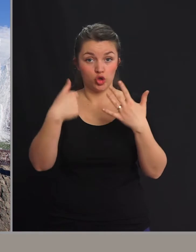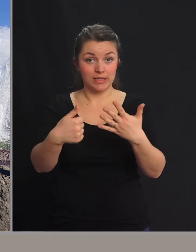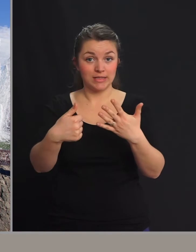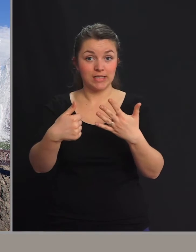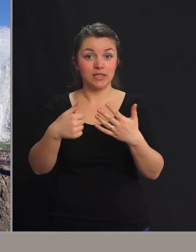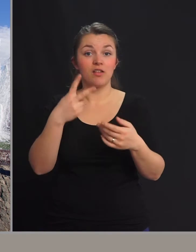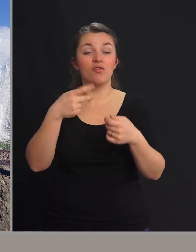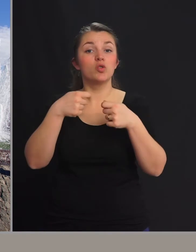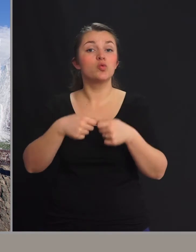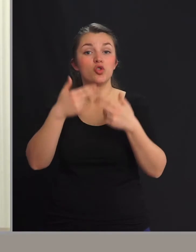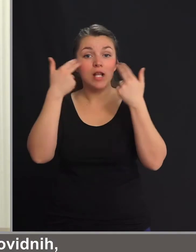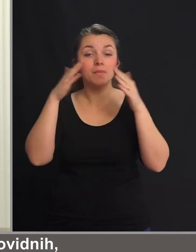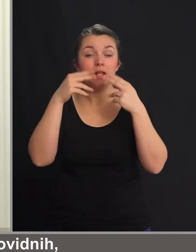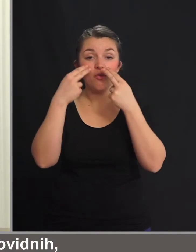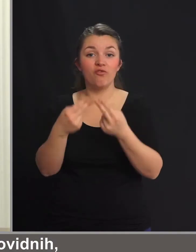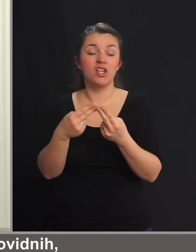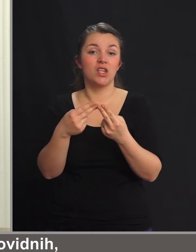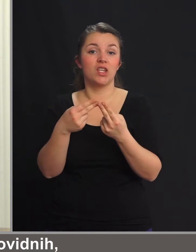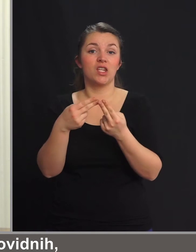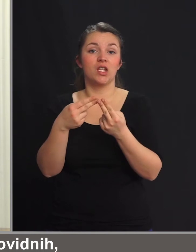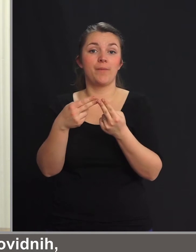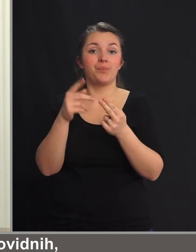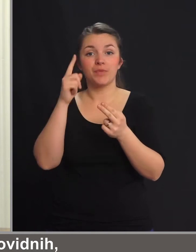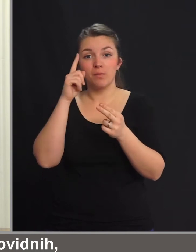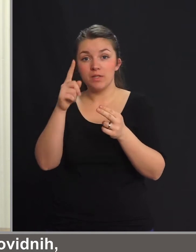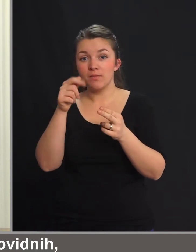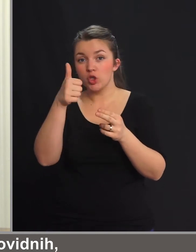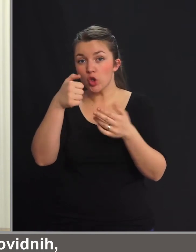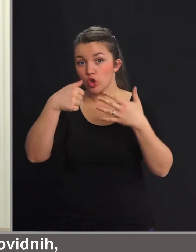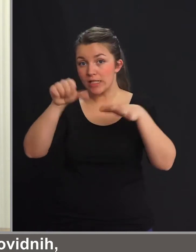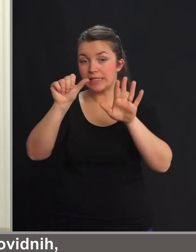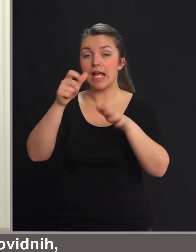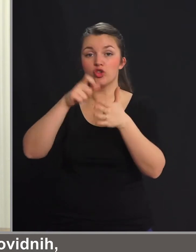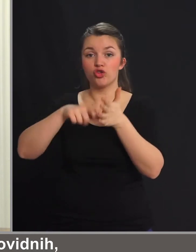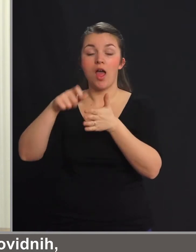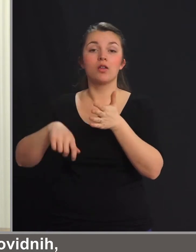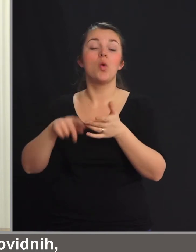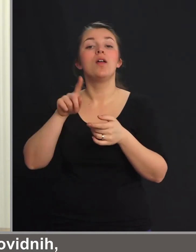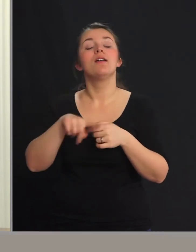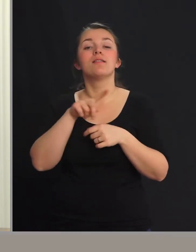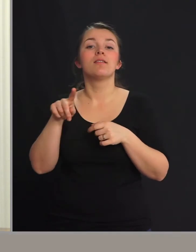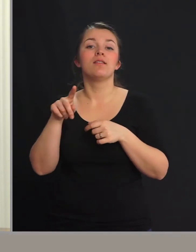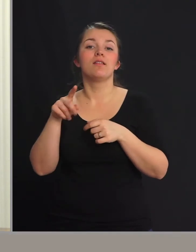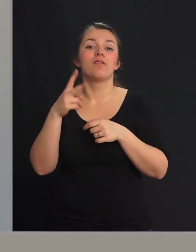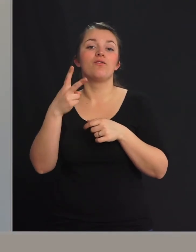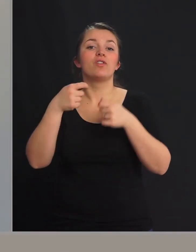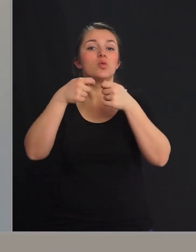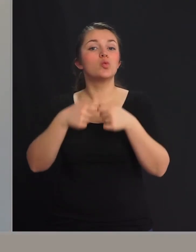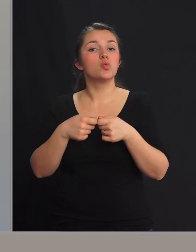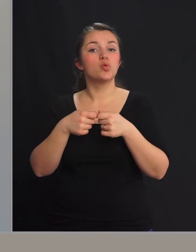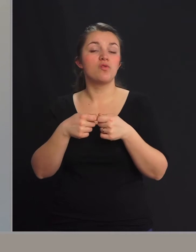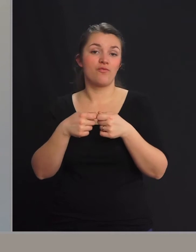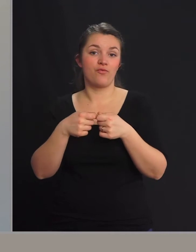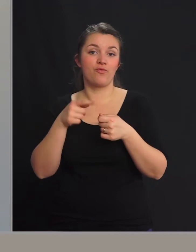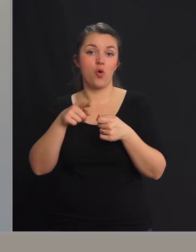okoli 160, v Društvo slepih in slabovidnih mislim, da 116 članov in pa